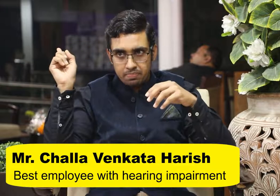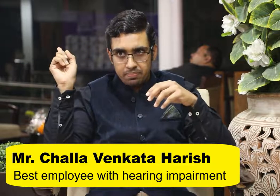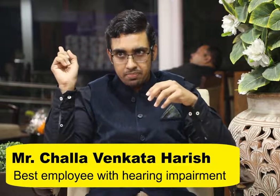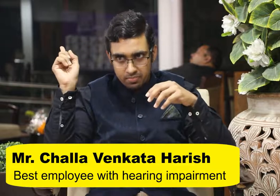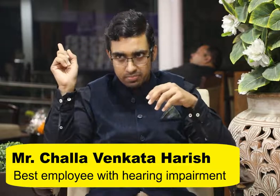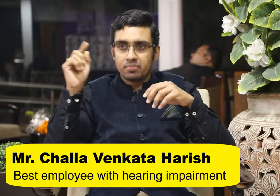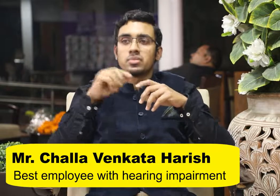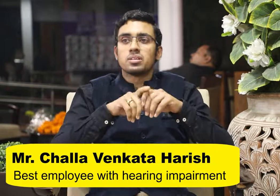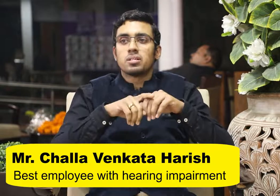विशाखापट्टनम में हुआ है।